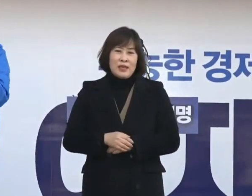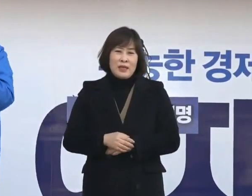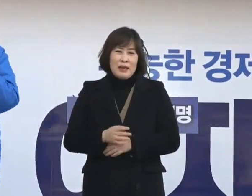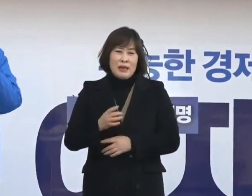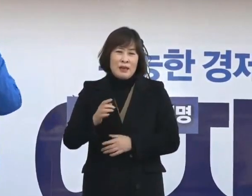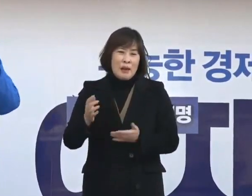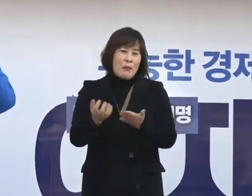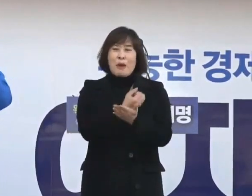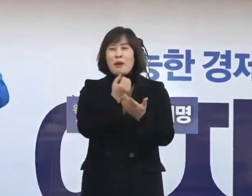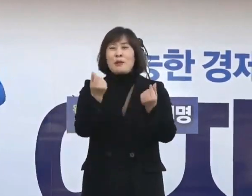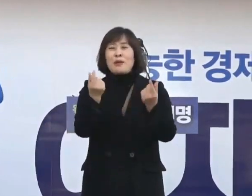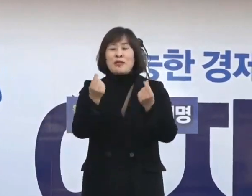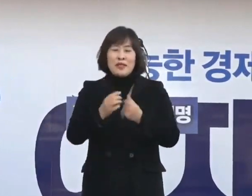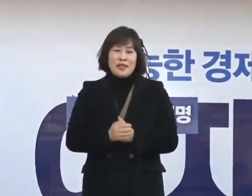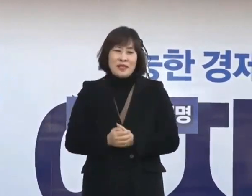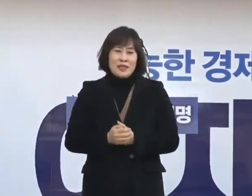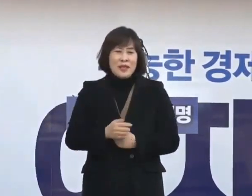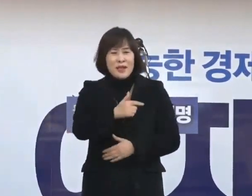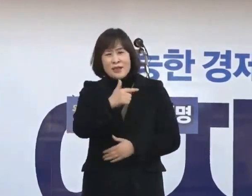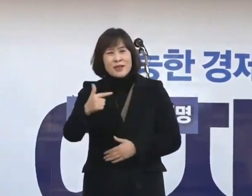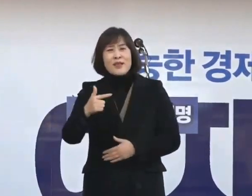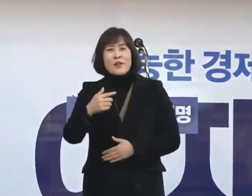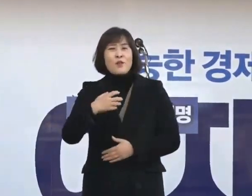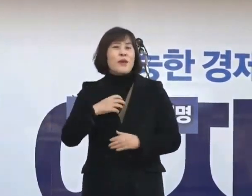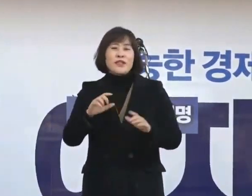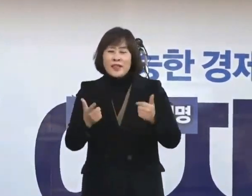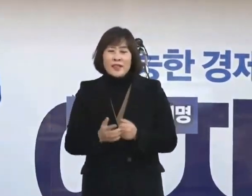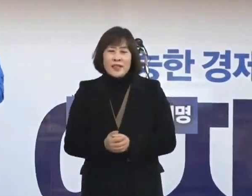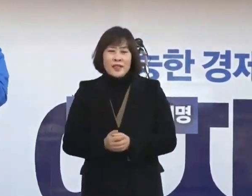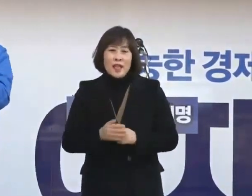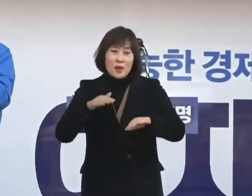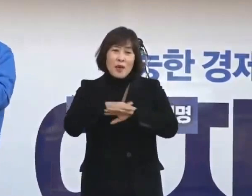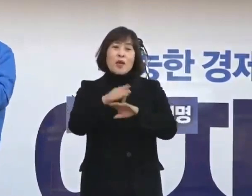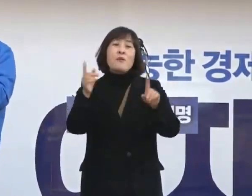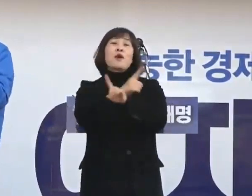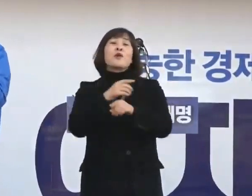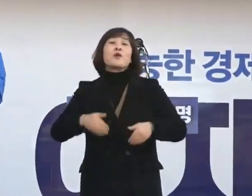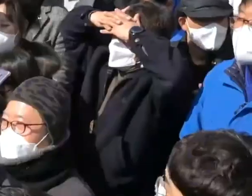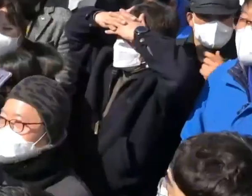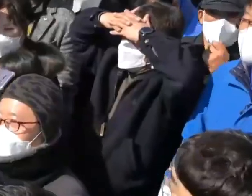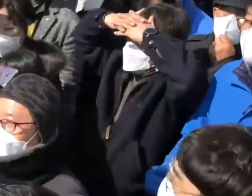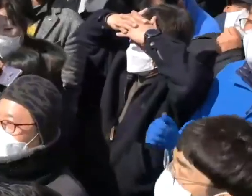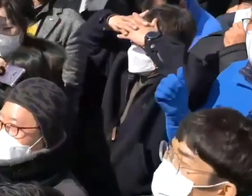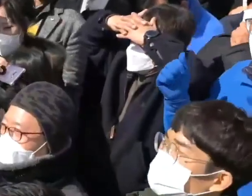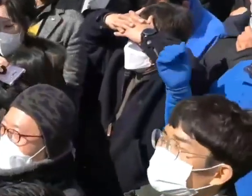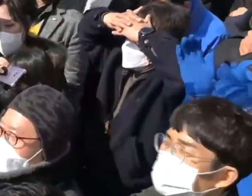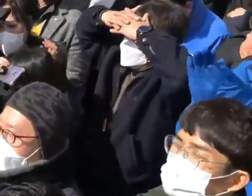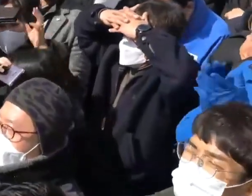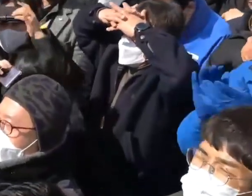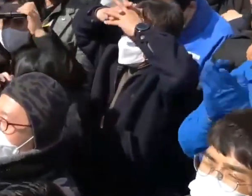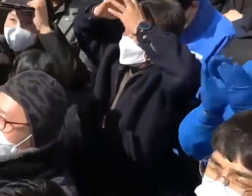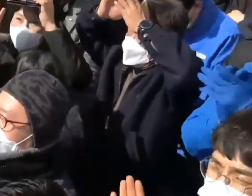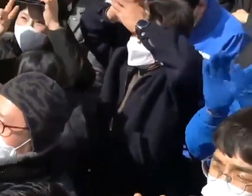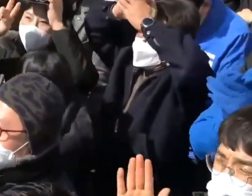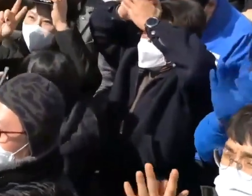돼서 별로 타격이 없으니까 방식을 바꿔야 한다. 제 말씀이 맞지 않습니까?